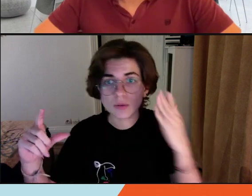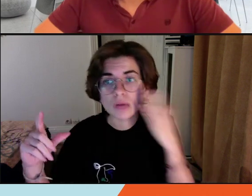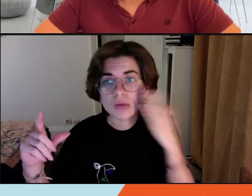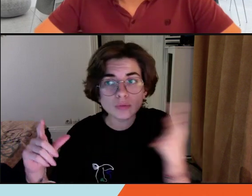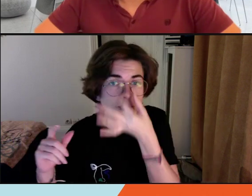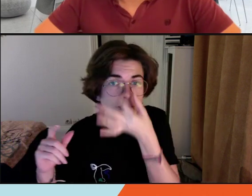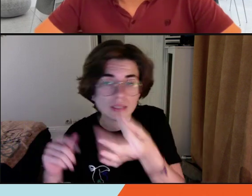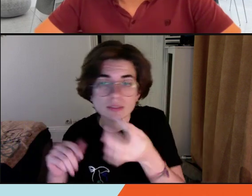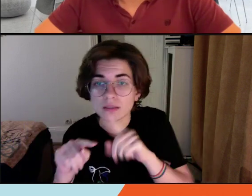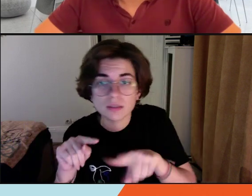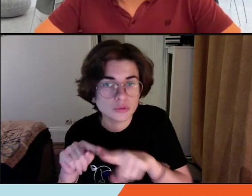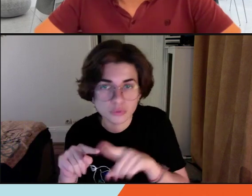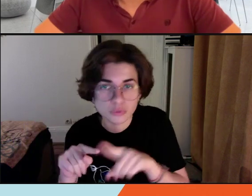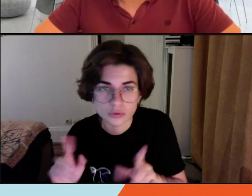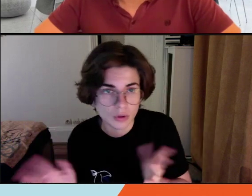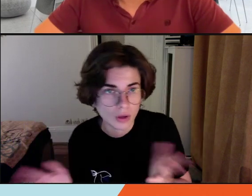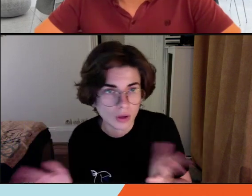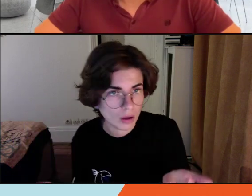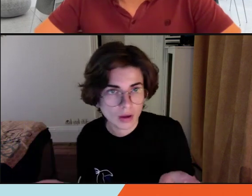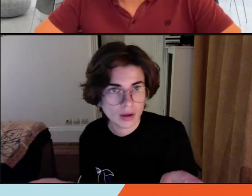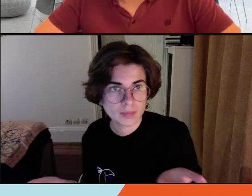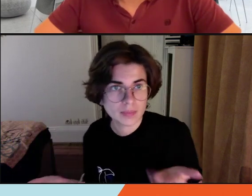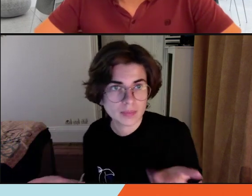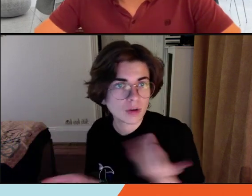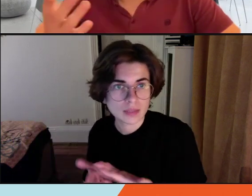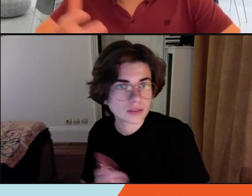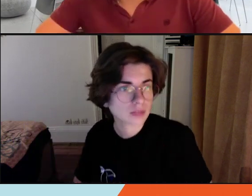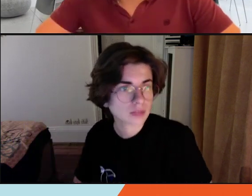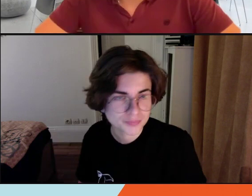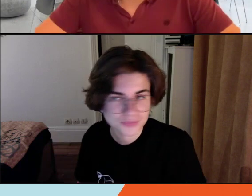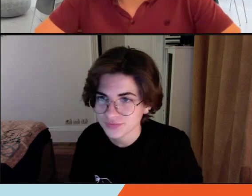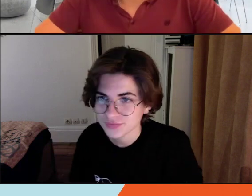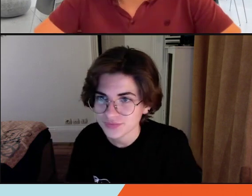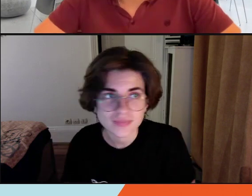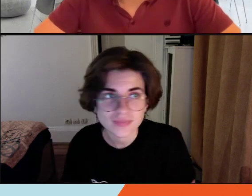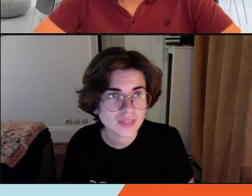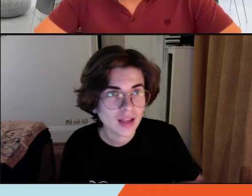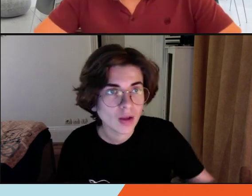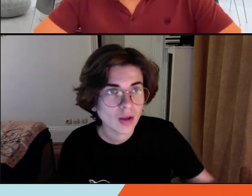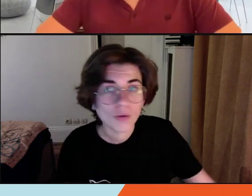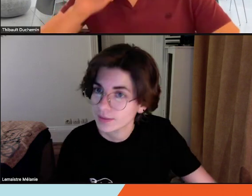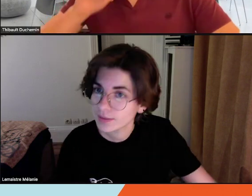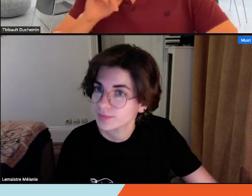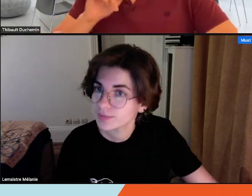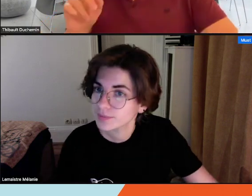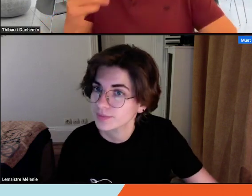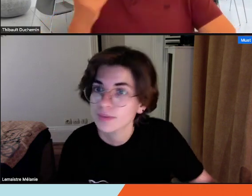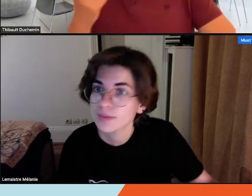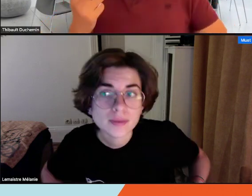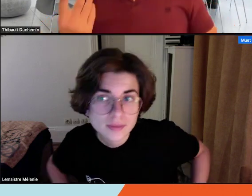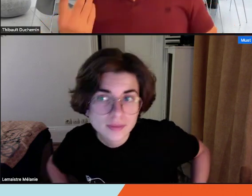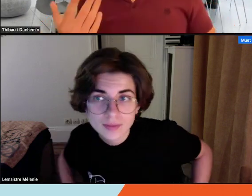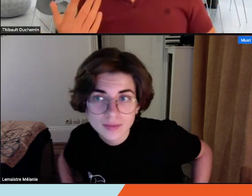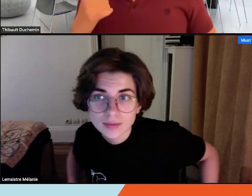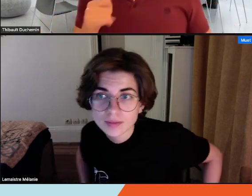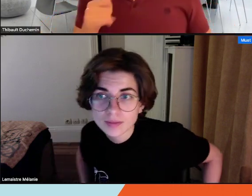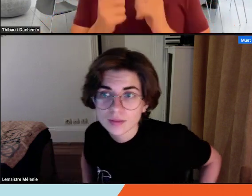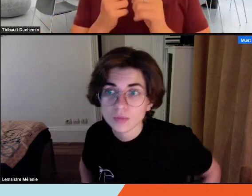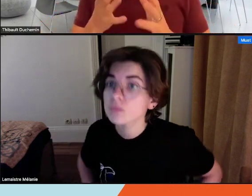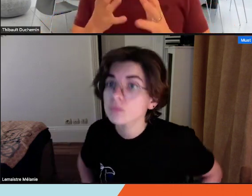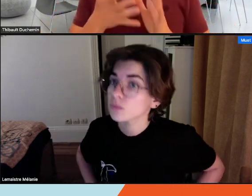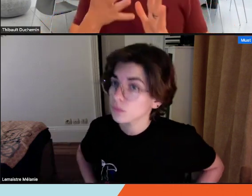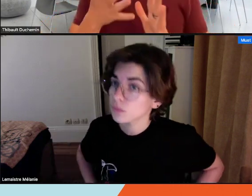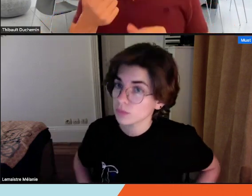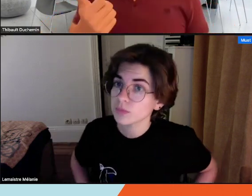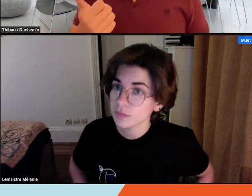je raterais quelque chose. Mais voilà, Voilà, c'est ça. voilà. Et pourquoi pas avoir les deux? Tu vois, parce que si je parle un